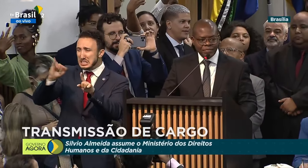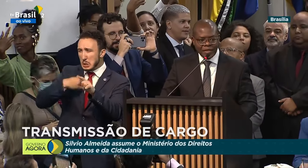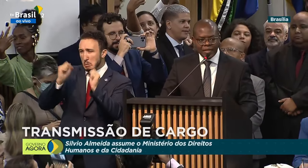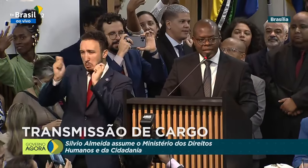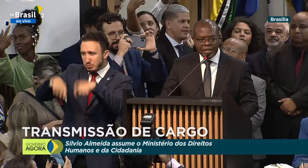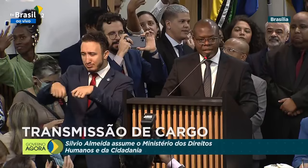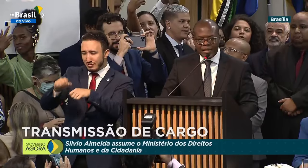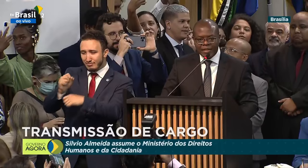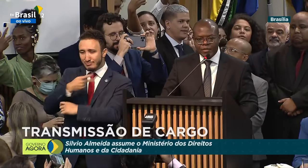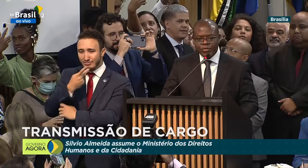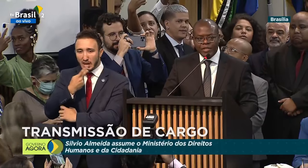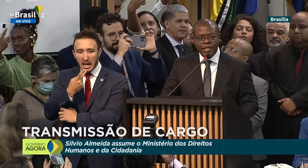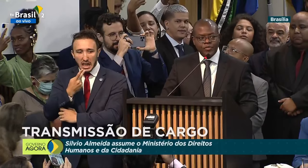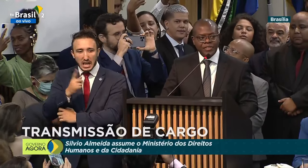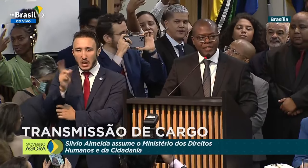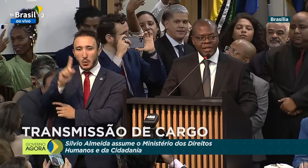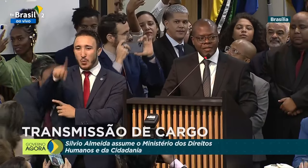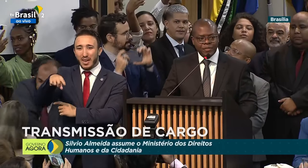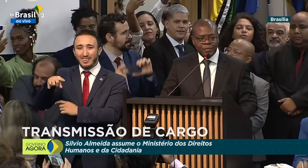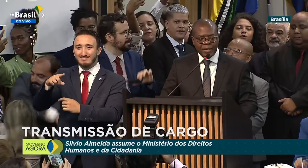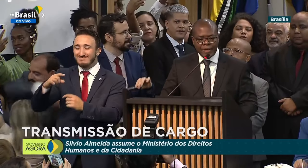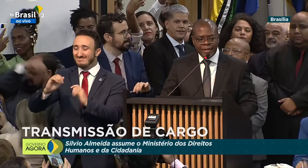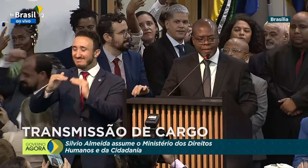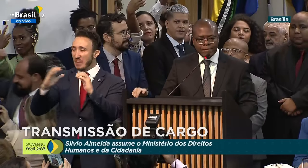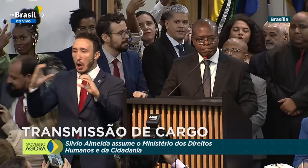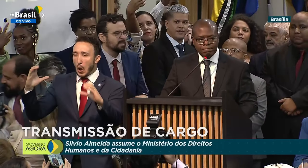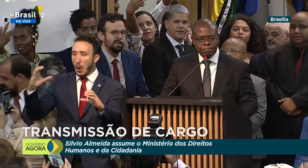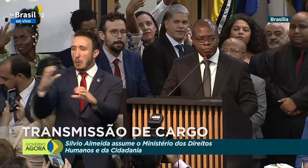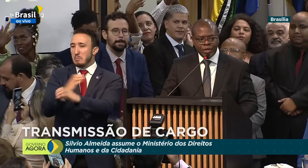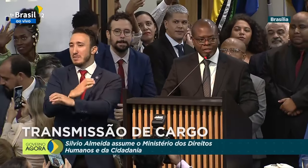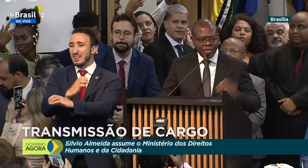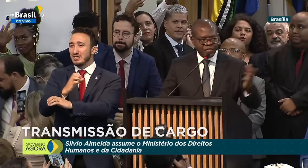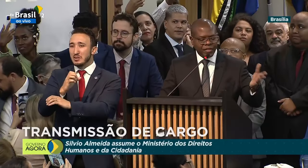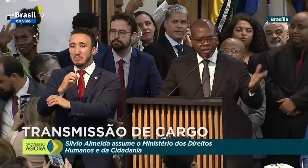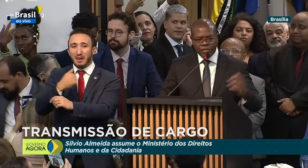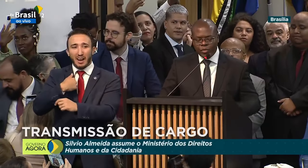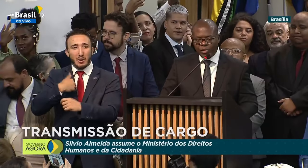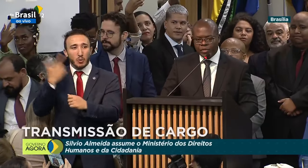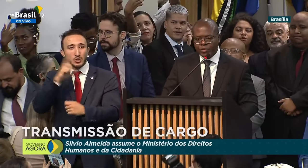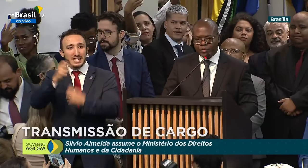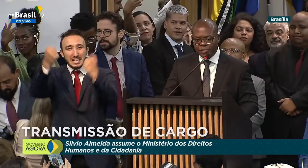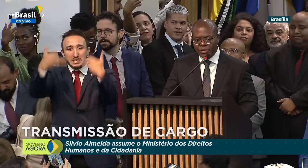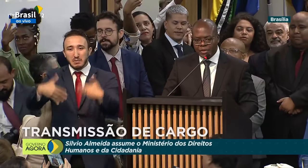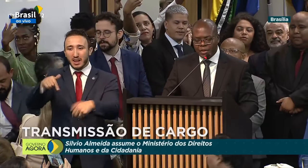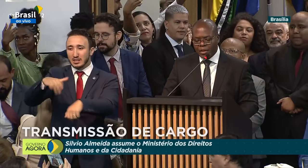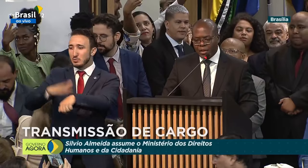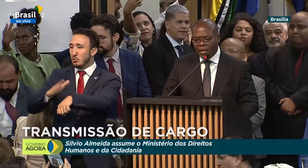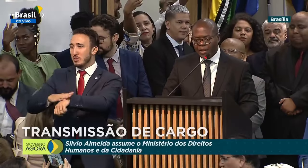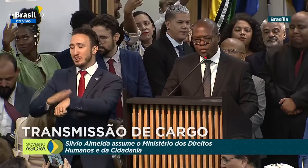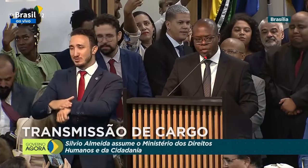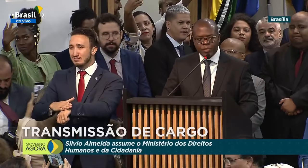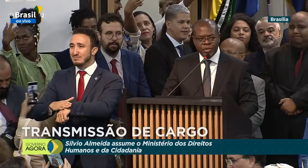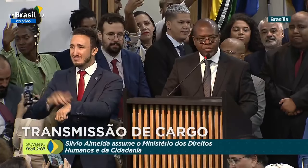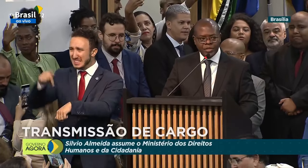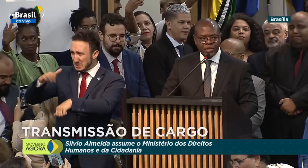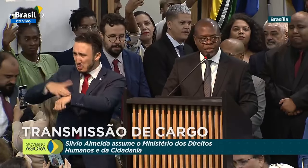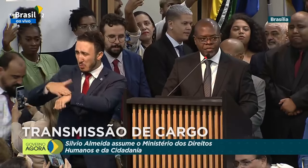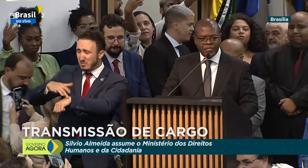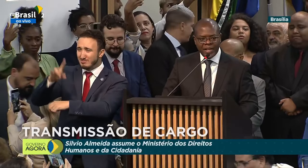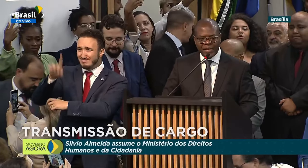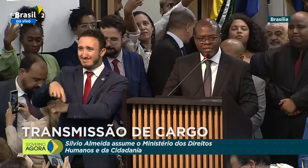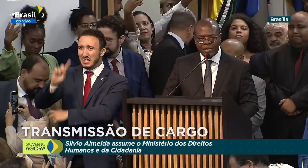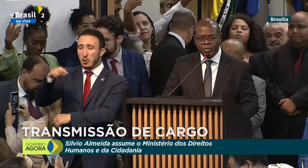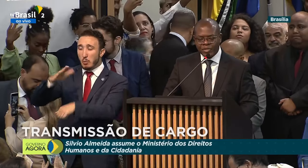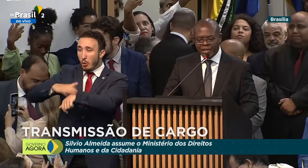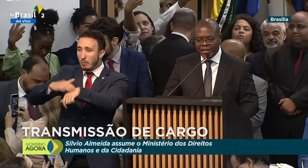dizer não seria suficiente para para descrever esse momento é um momento de